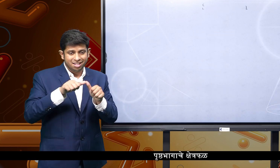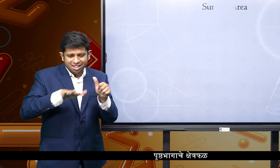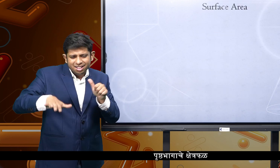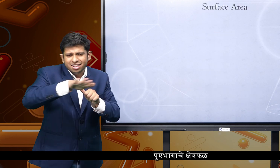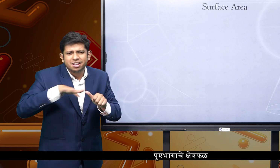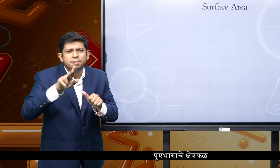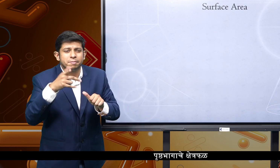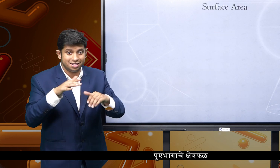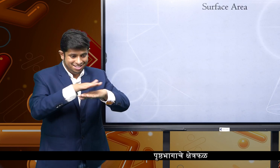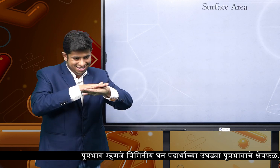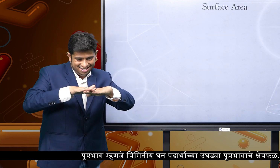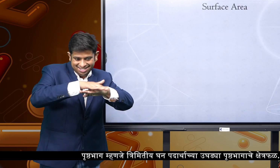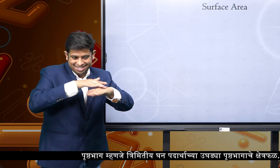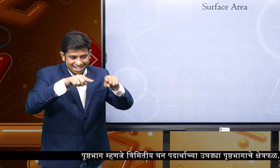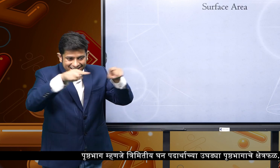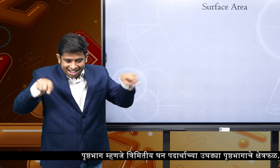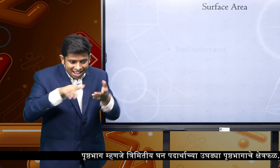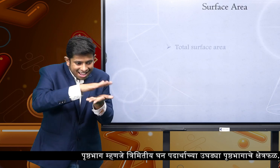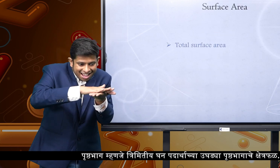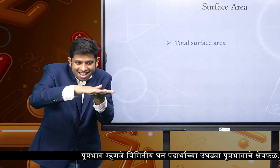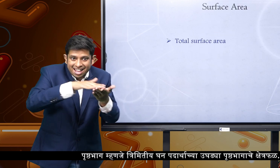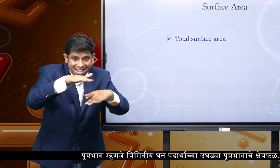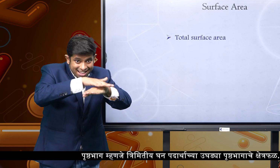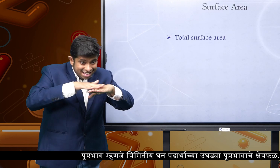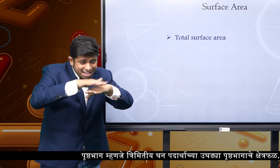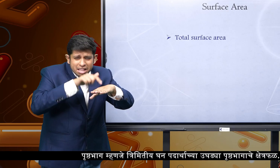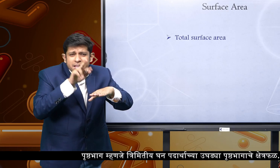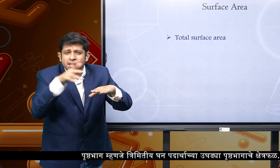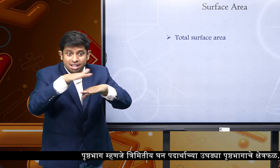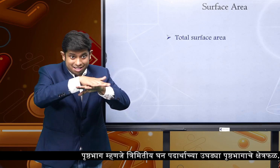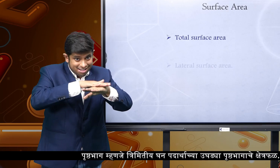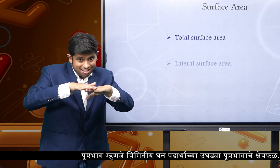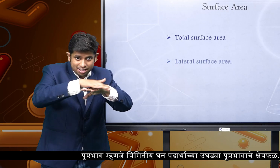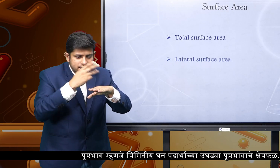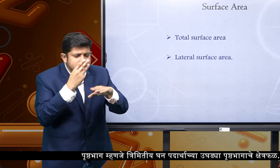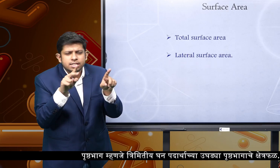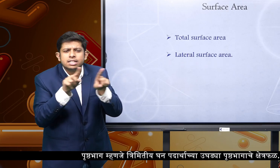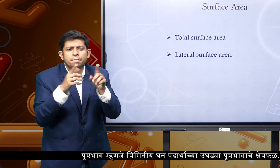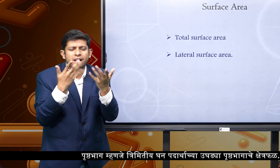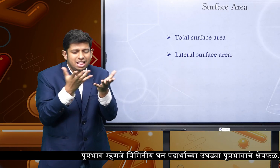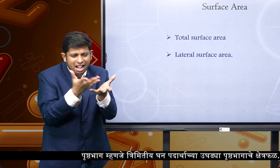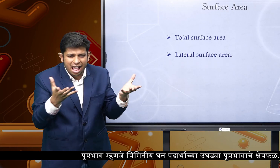पृष्ठभागाचे क्षेत्रफळ. पृष्ठभाग म्हणजे त्रिमितीय घन पदार्थांच्या उघड्या पृष्ठभागाचे